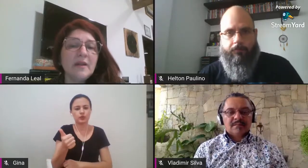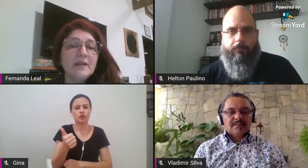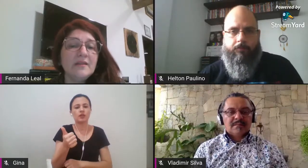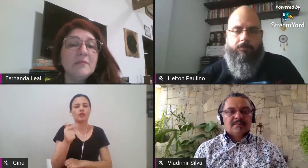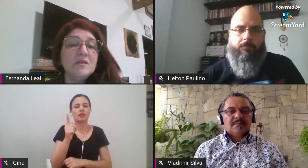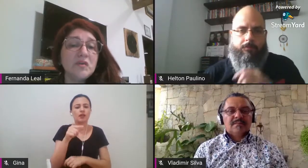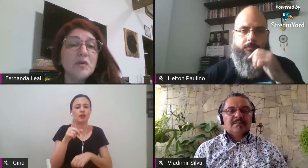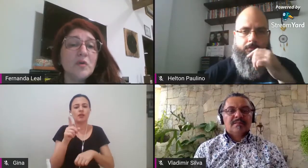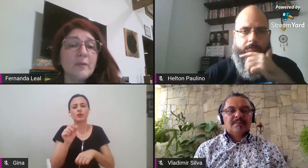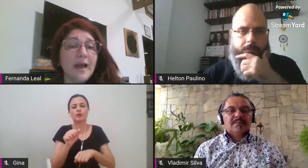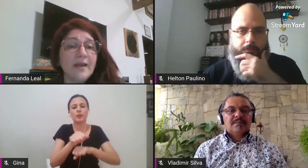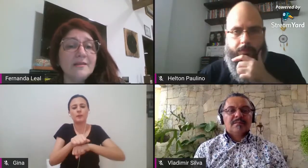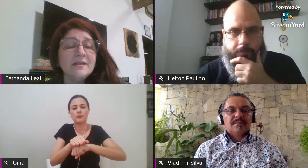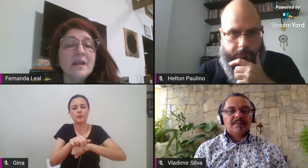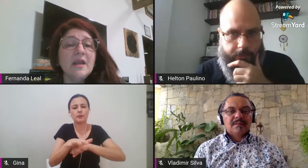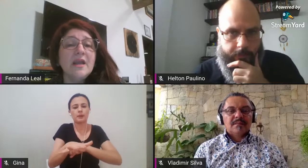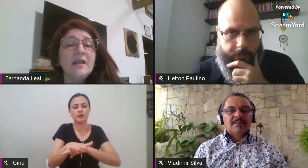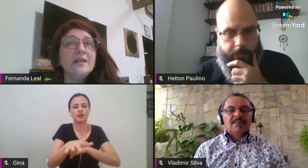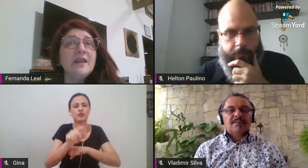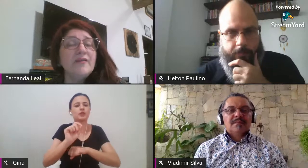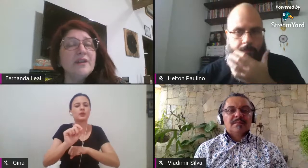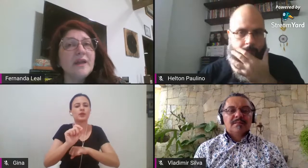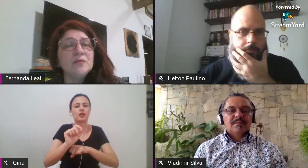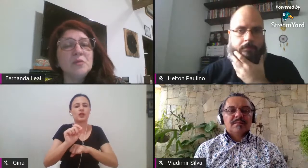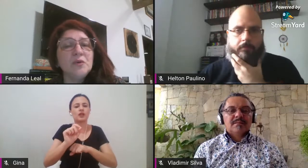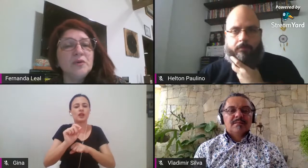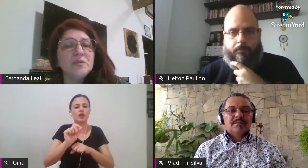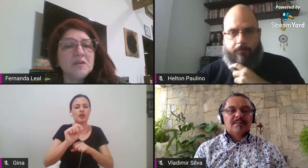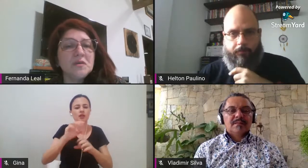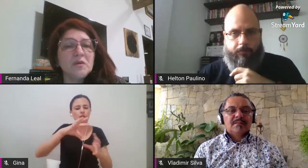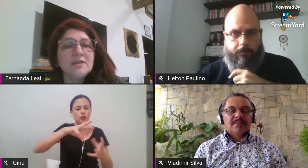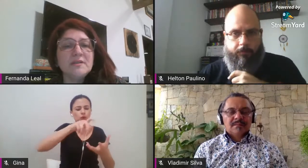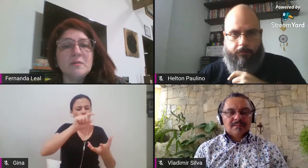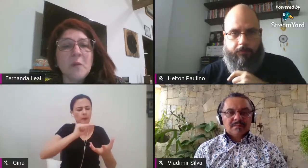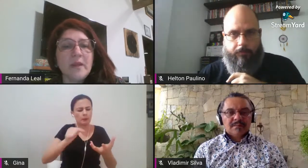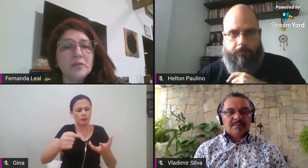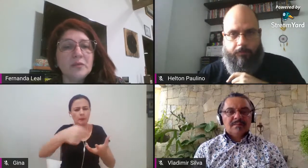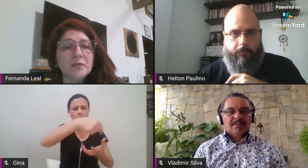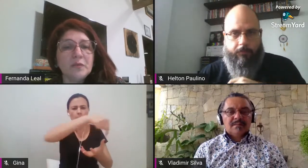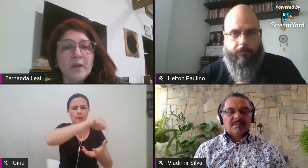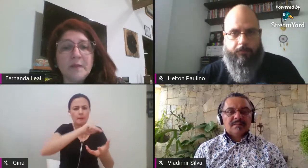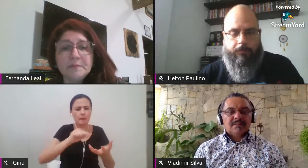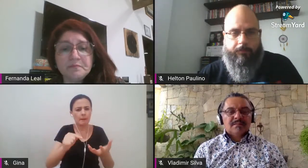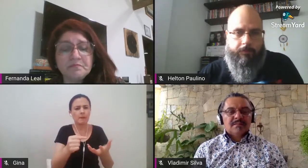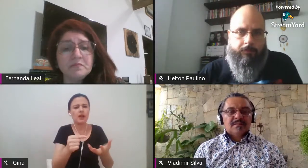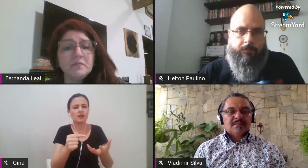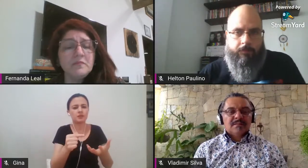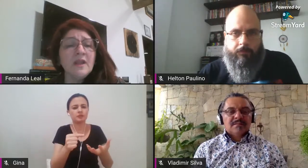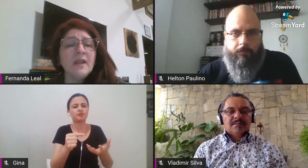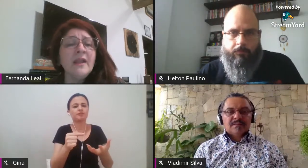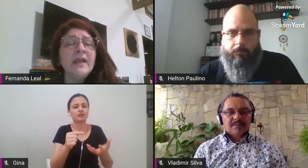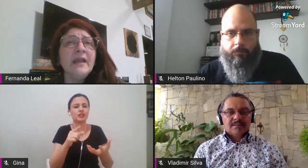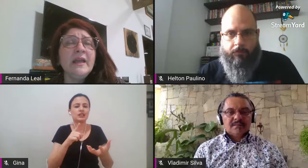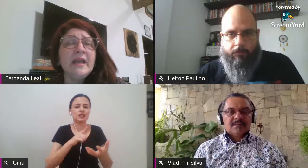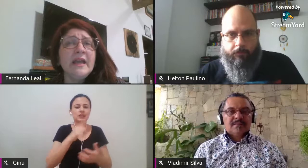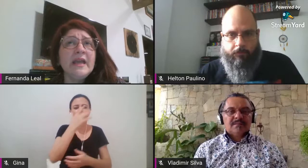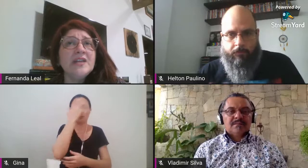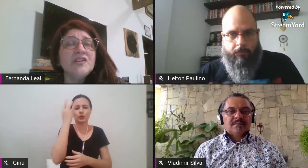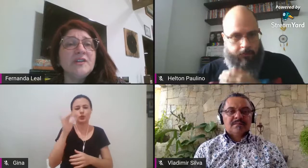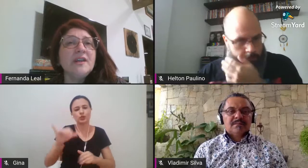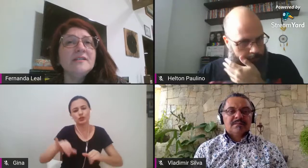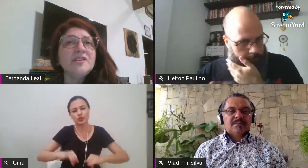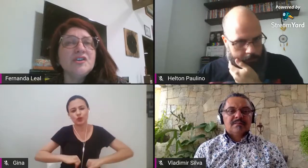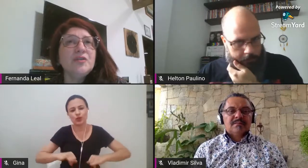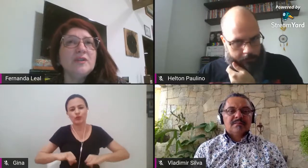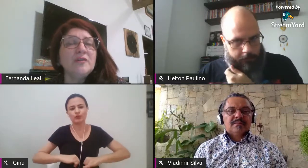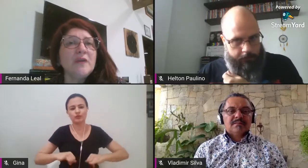pandemia, então ela tem dimensões globais e que tem afetado muito as pessoas nesse momento, não é? E a